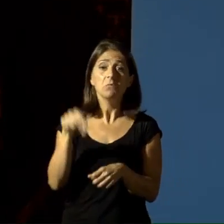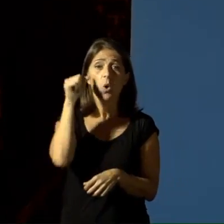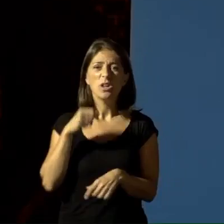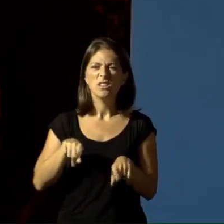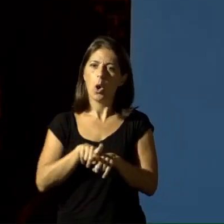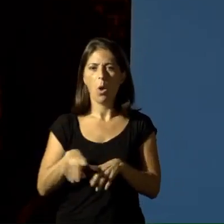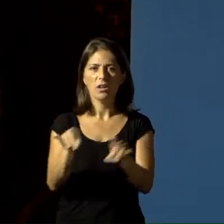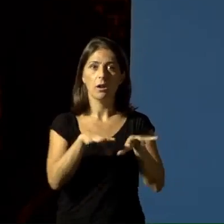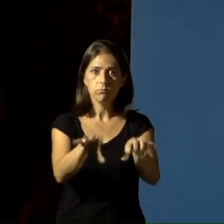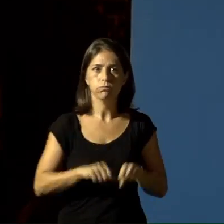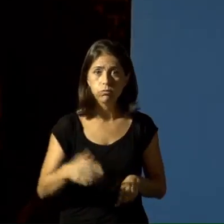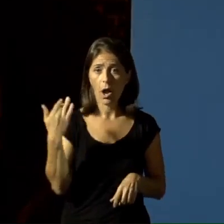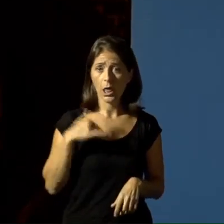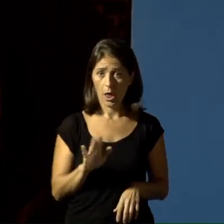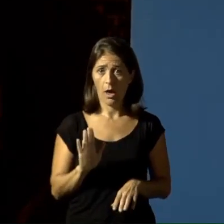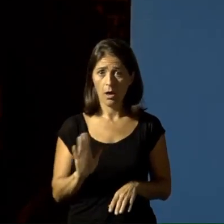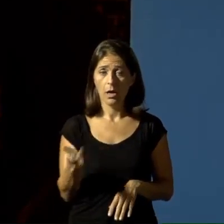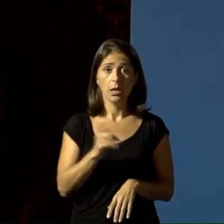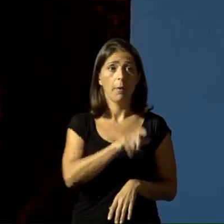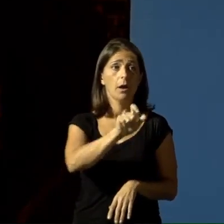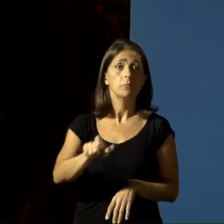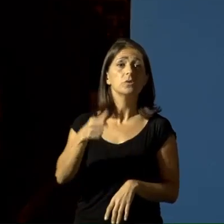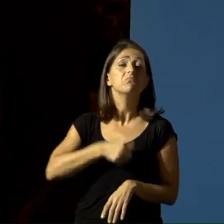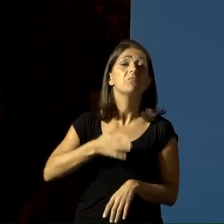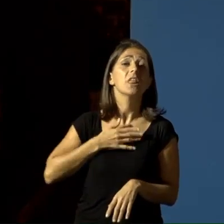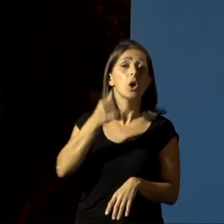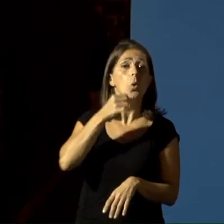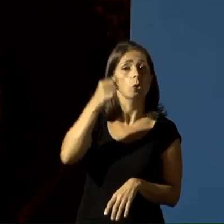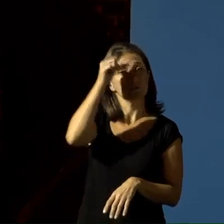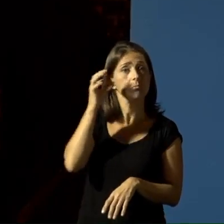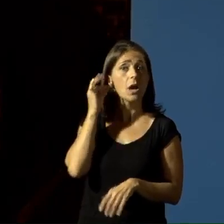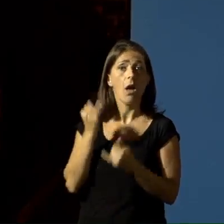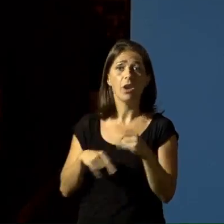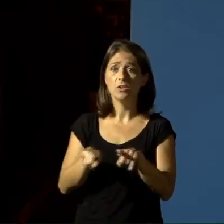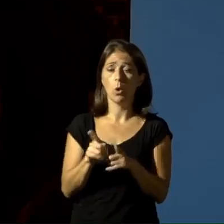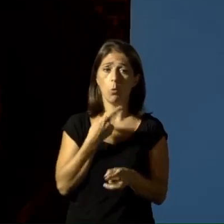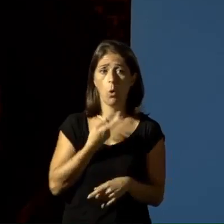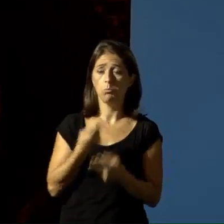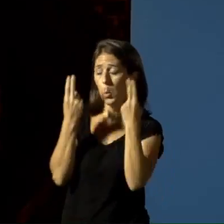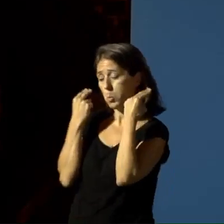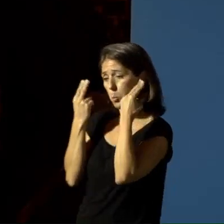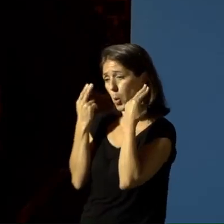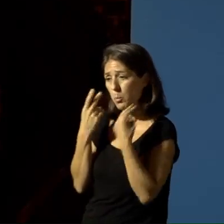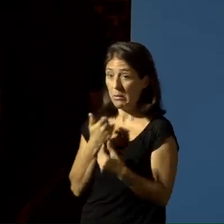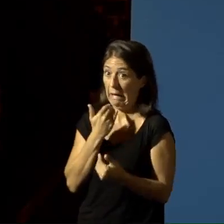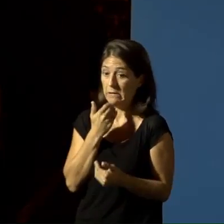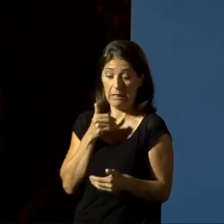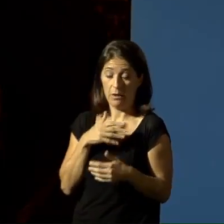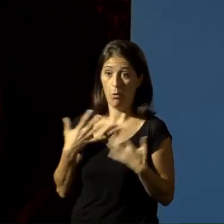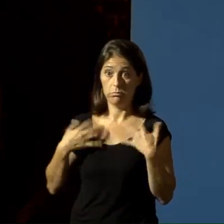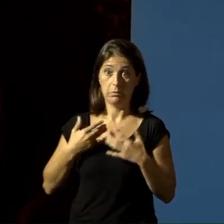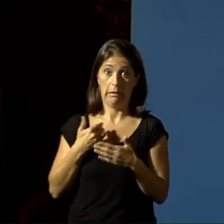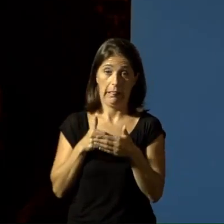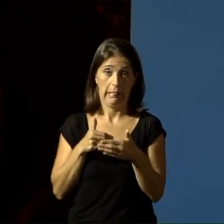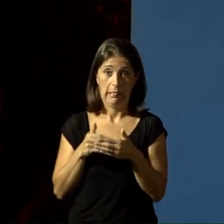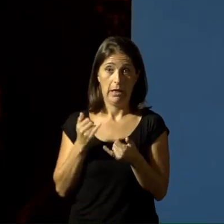conquistada, que todos os cidadáns e cidadás ourensáns están convertidos en súditos e a piques de ser ovellas. Había 500.000